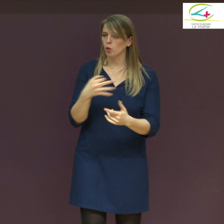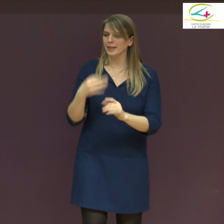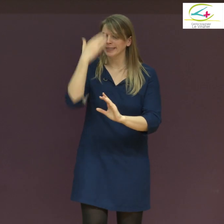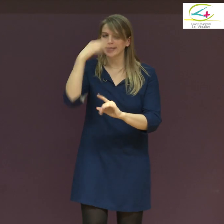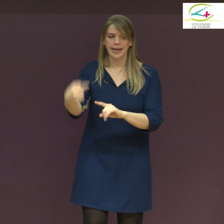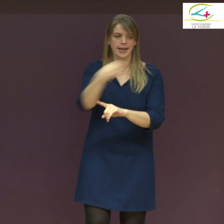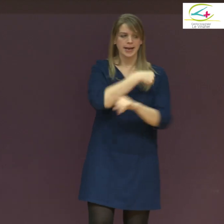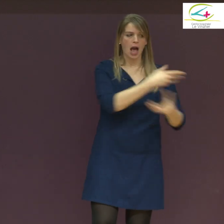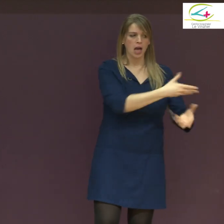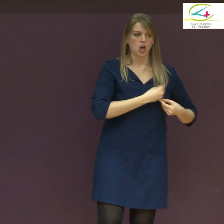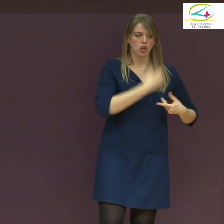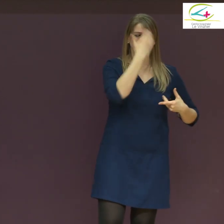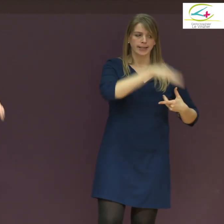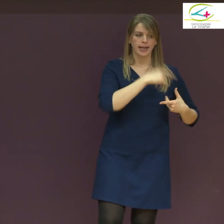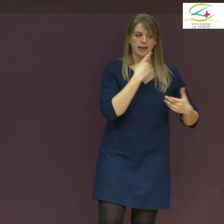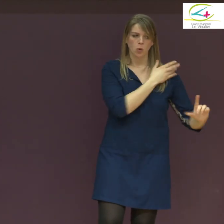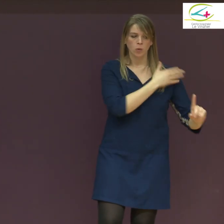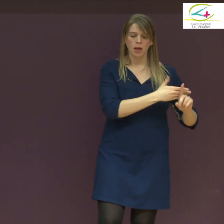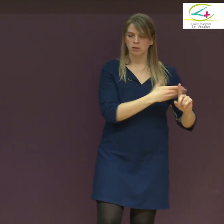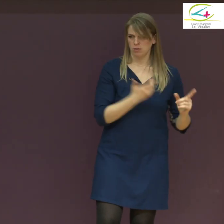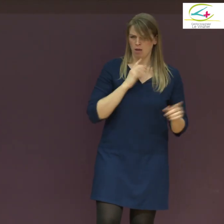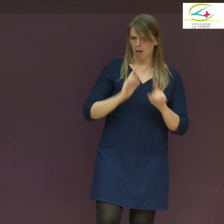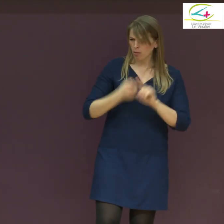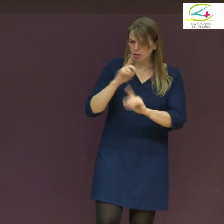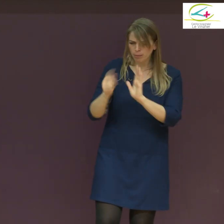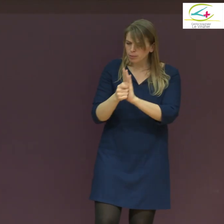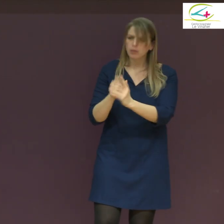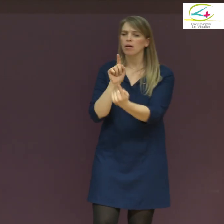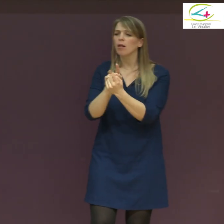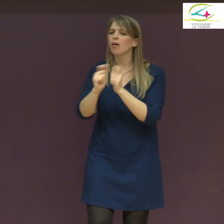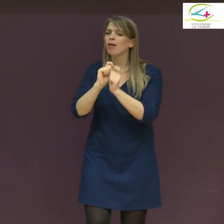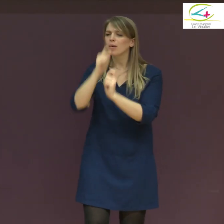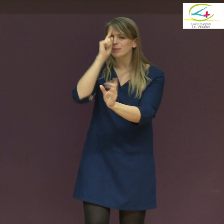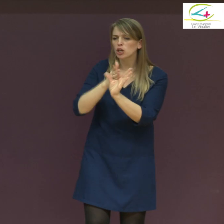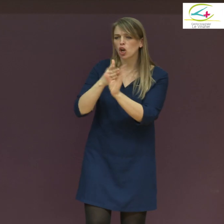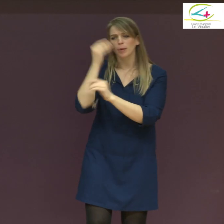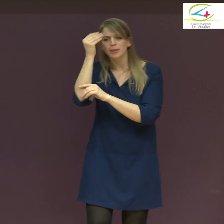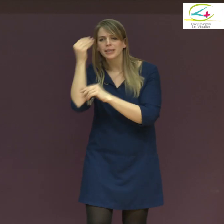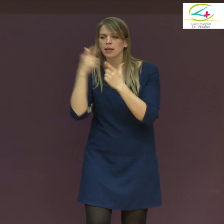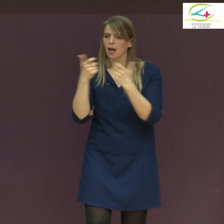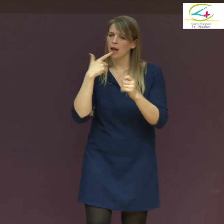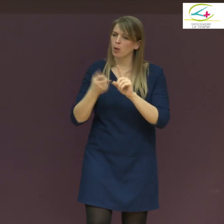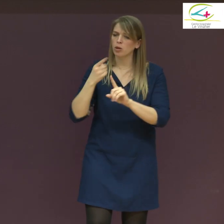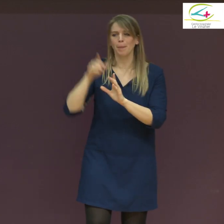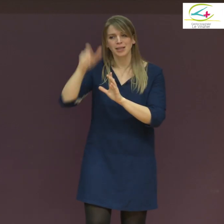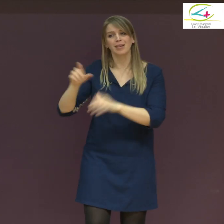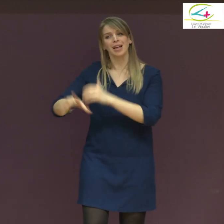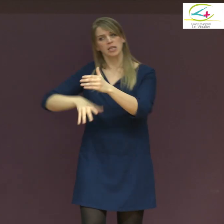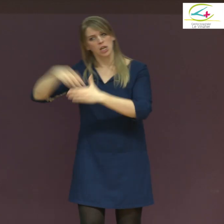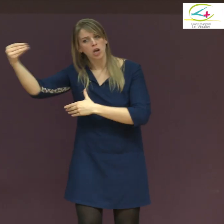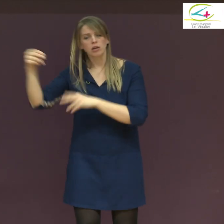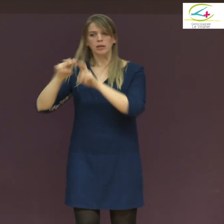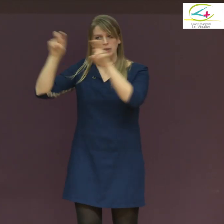dit à la demande, et il est important dans un entretien avec un médecin ou un psychologue. Voilà, que ça soit une personne